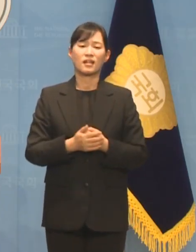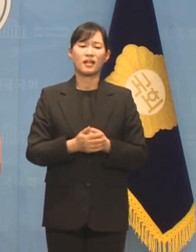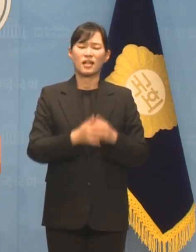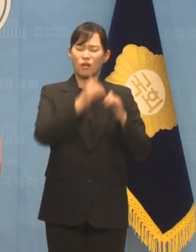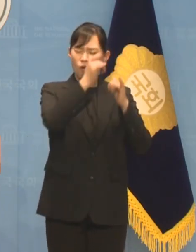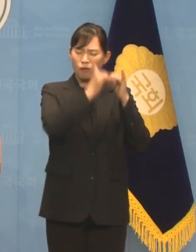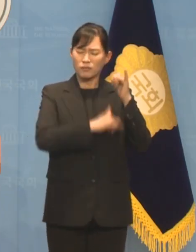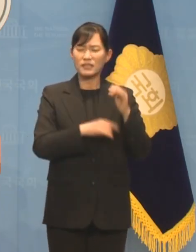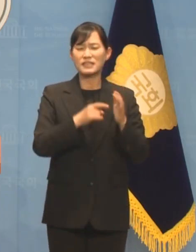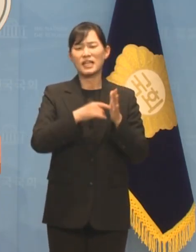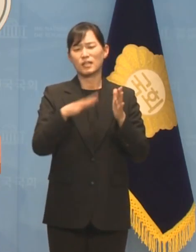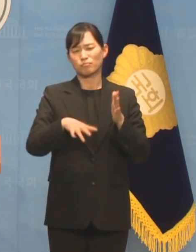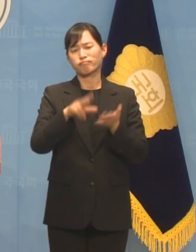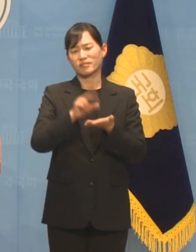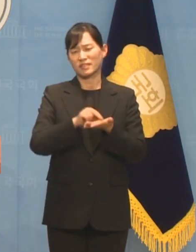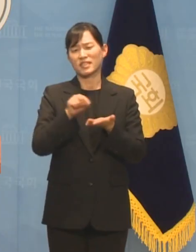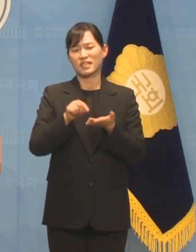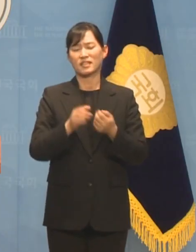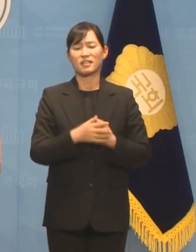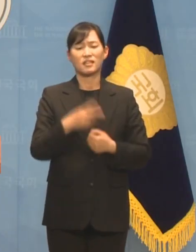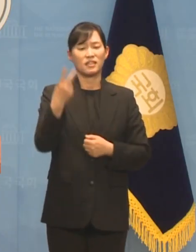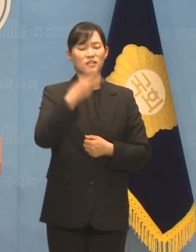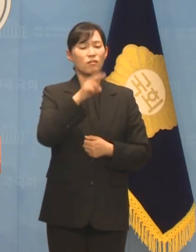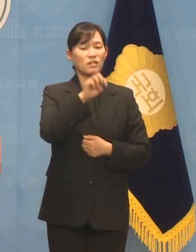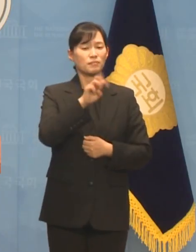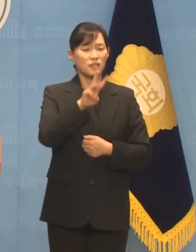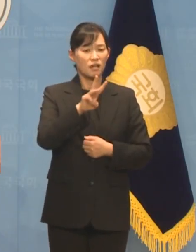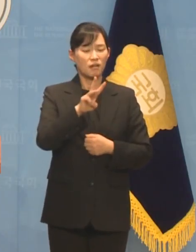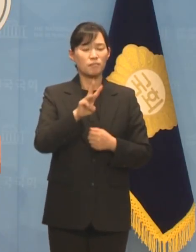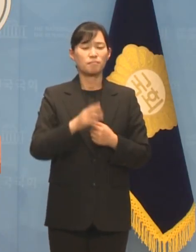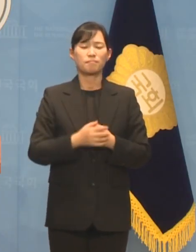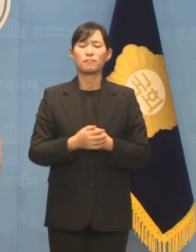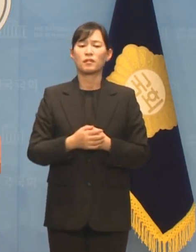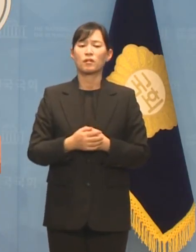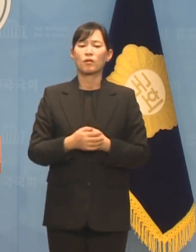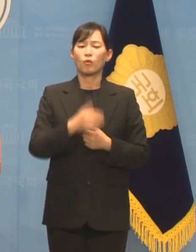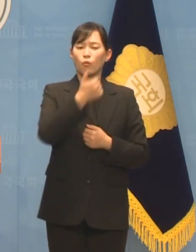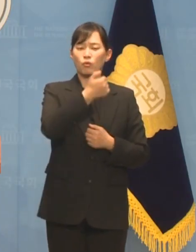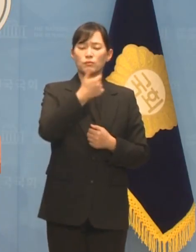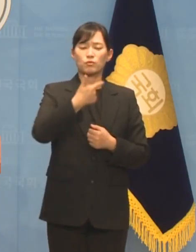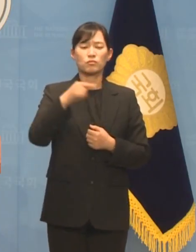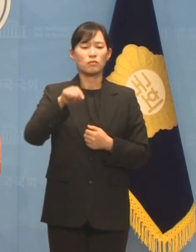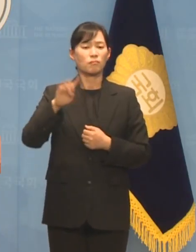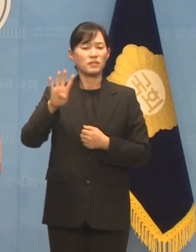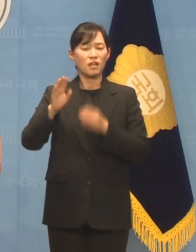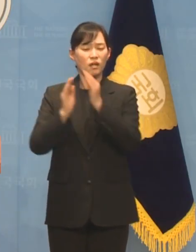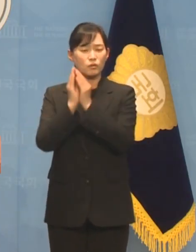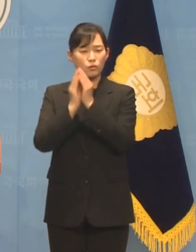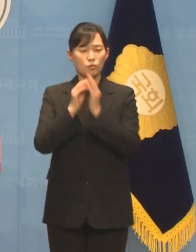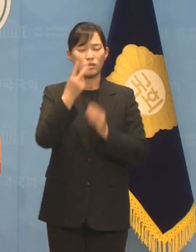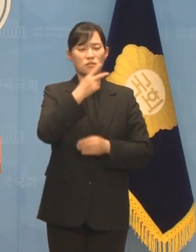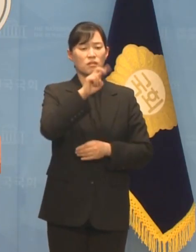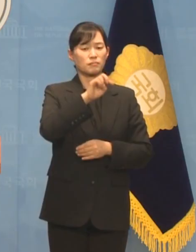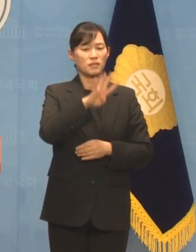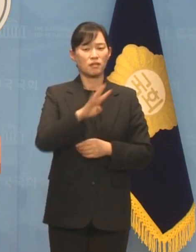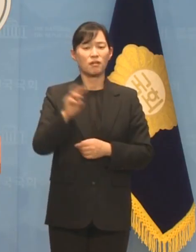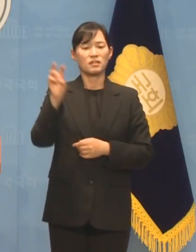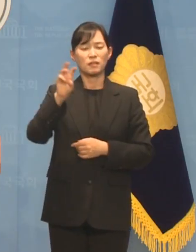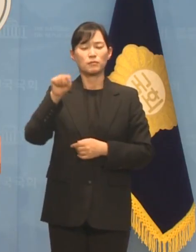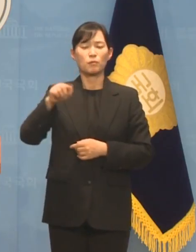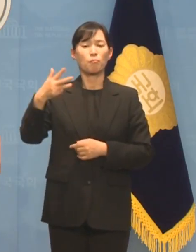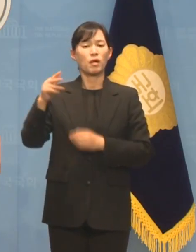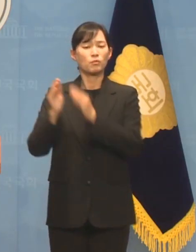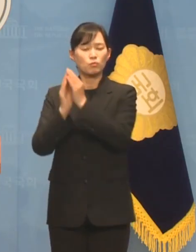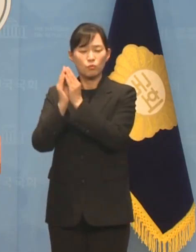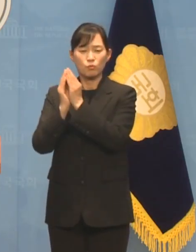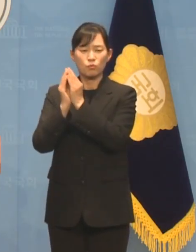역대급 세수 결손이 발생했습니다. 2023 회계년도 56.4조, 2024 회계년도 30.8조